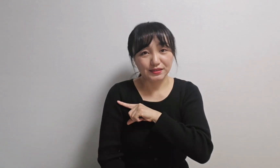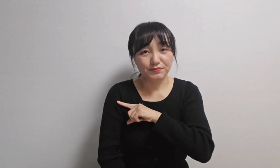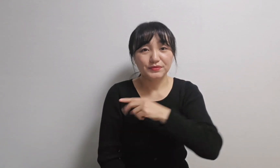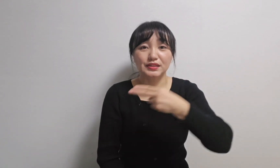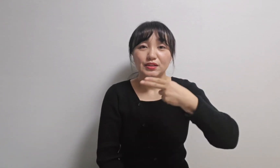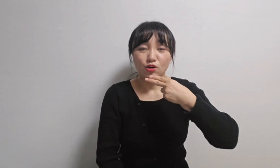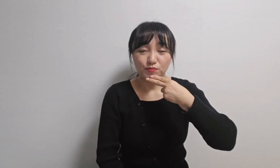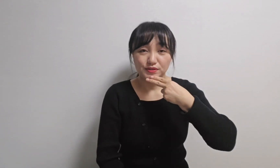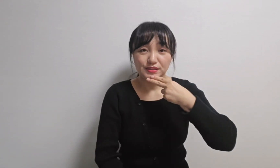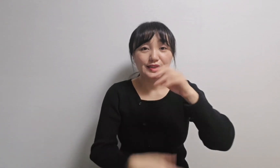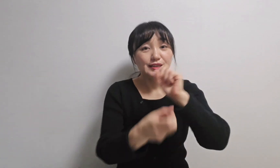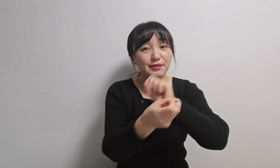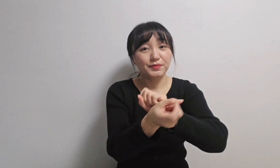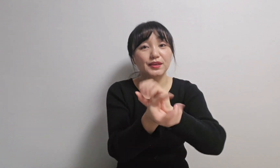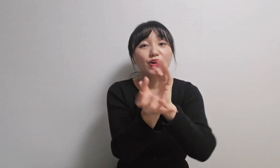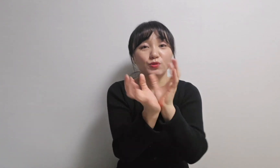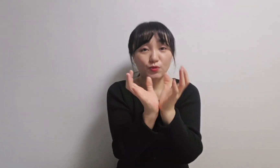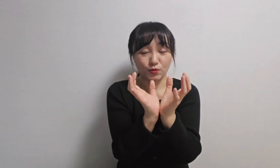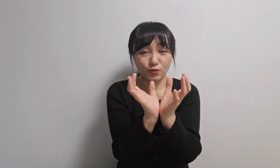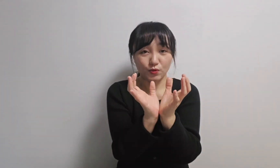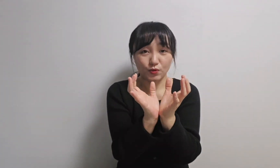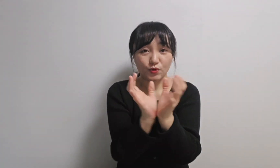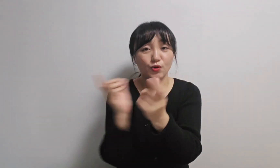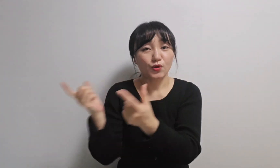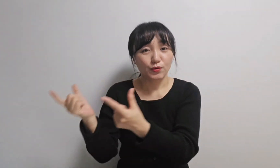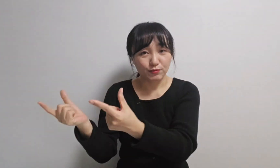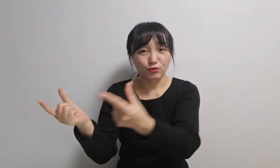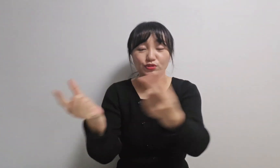이름 없이 피어도. 모두 다